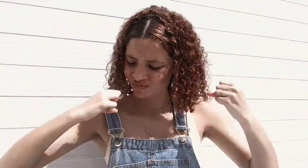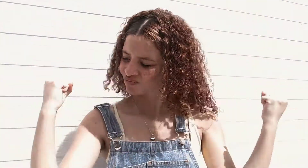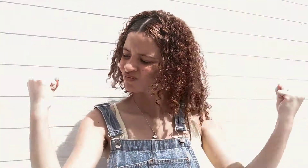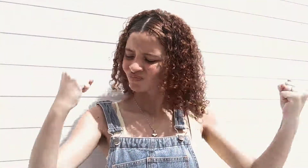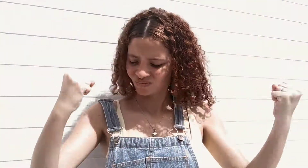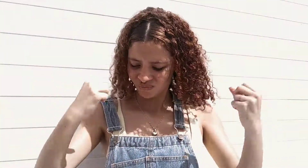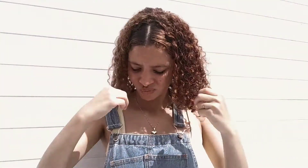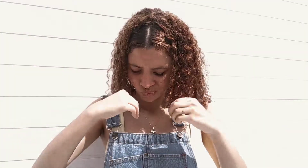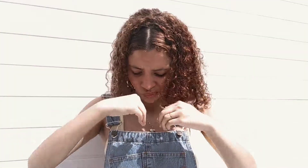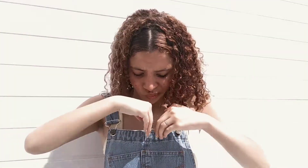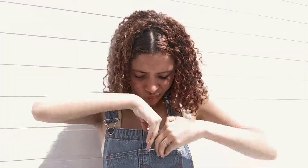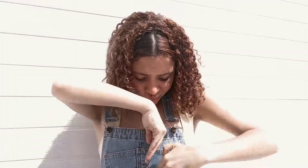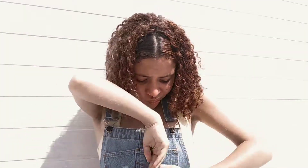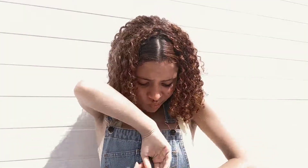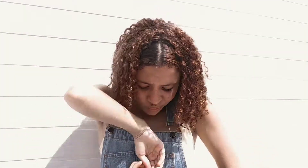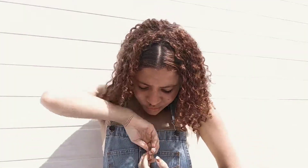tenho guardado Eu vim